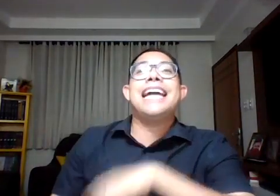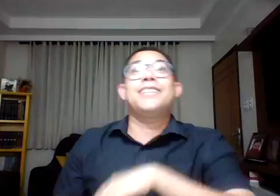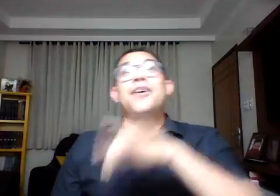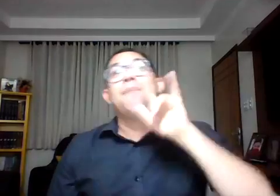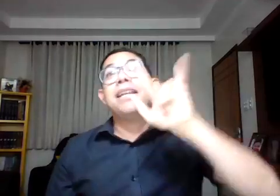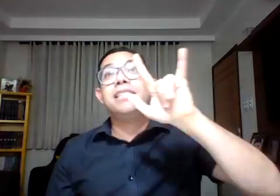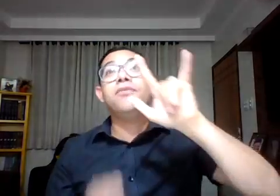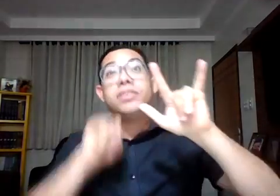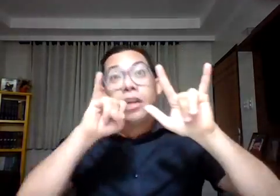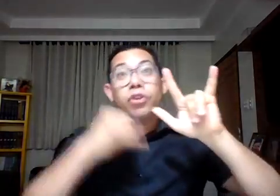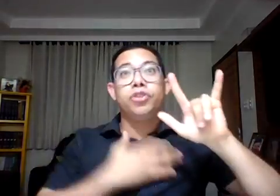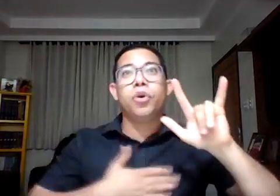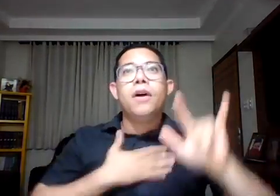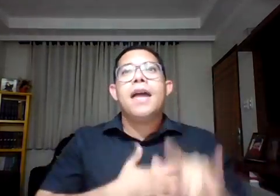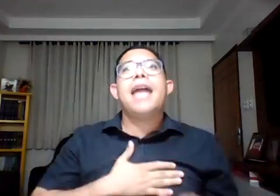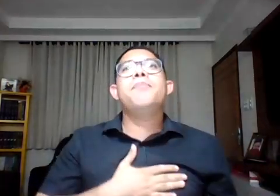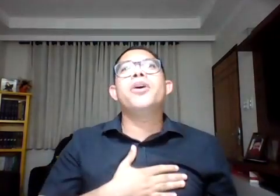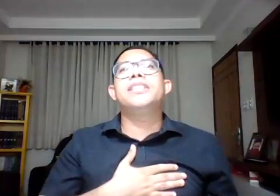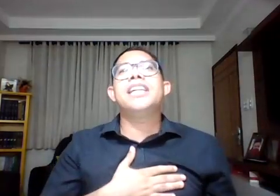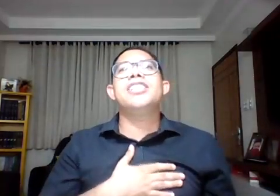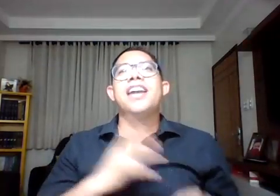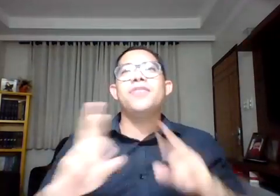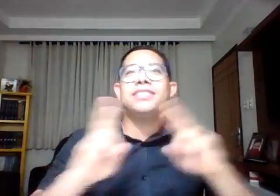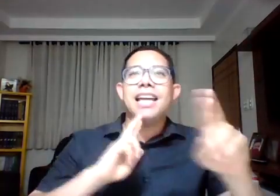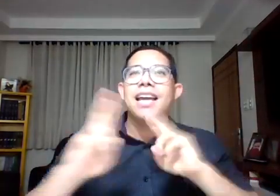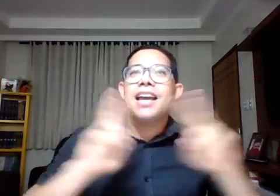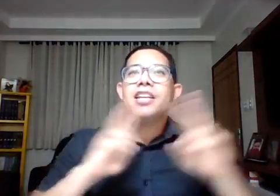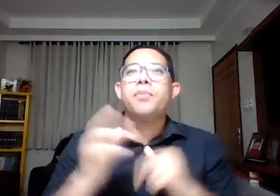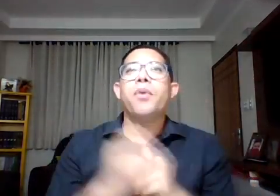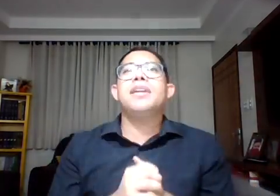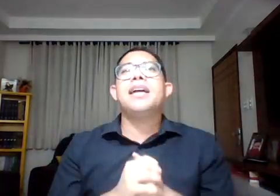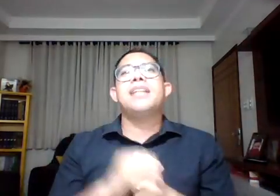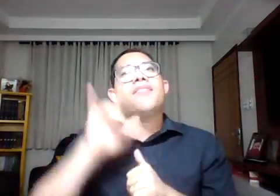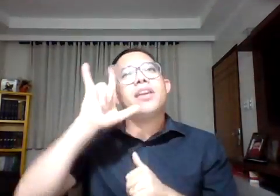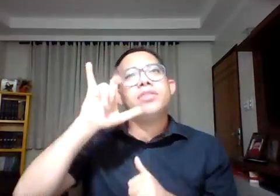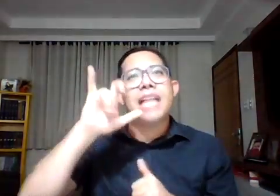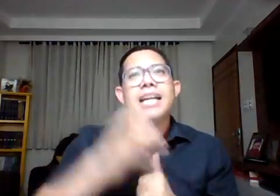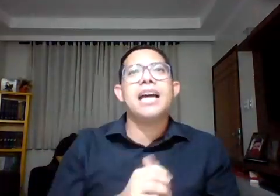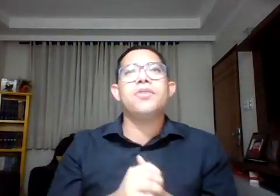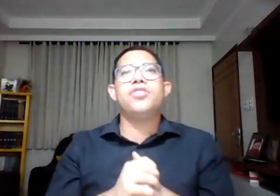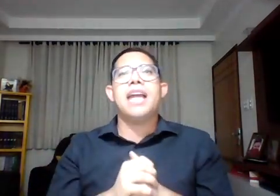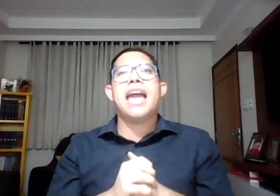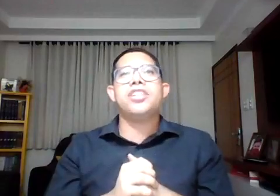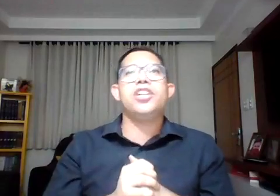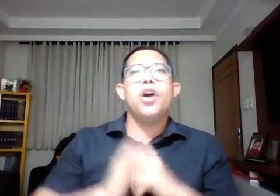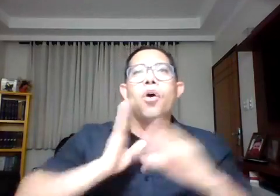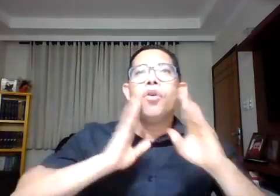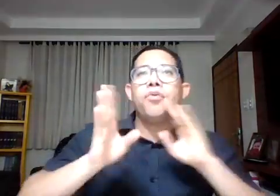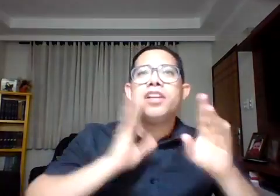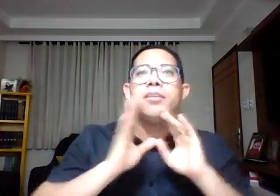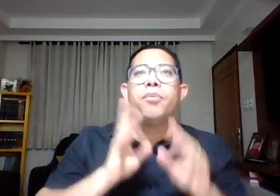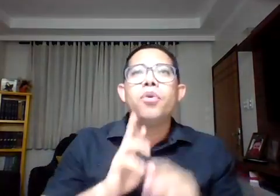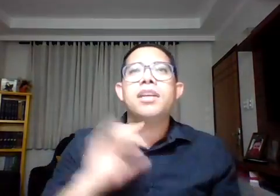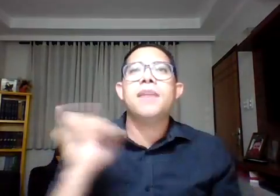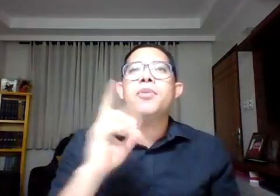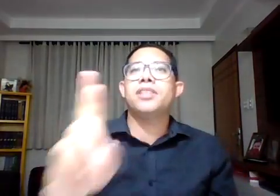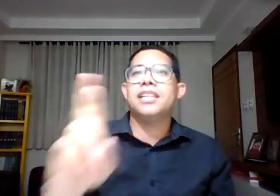Certo? Mas se você gostou, é importante aí você responder através do Instagram, no direct ou no Facebook. É importante você